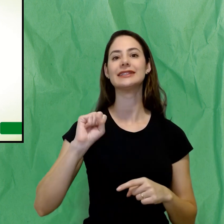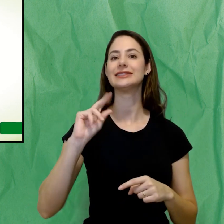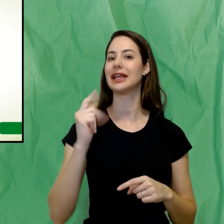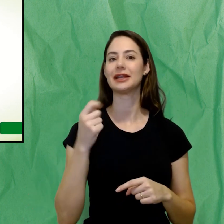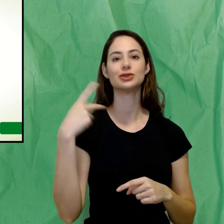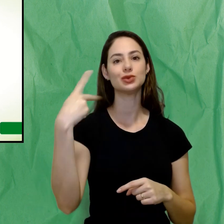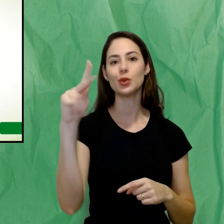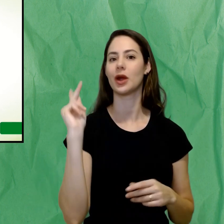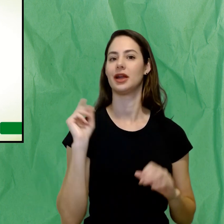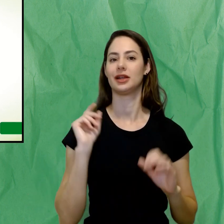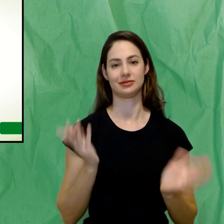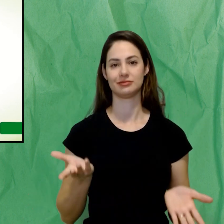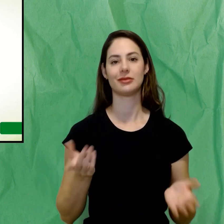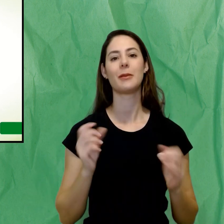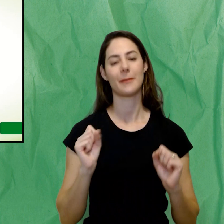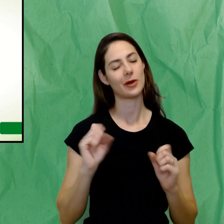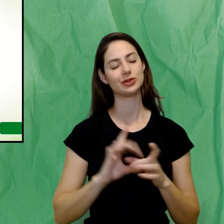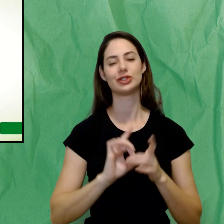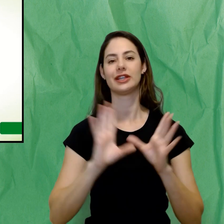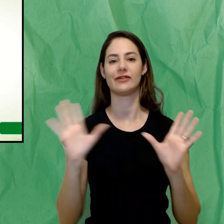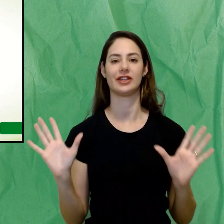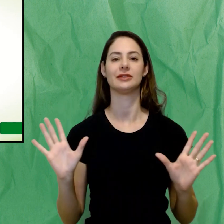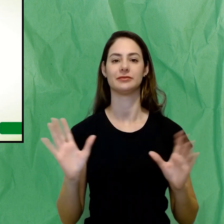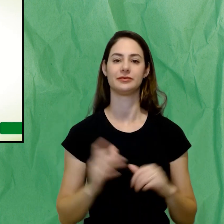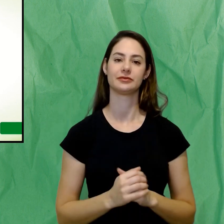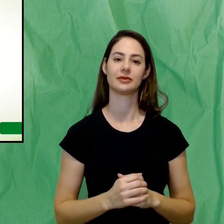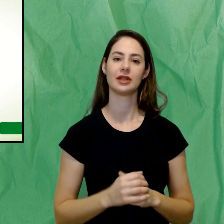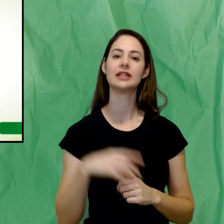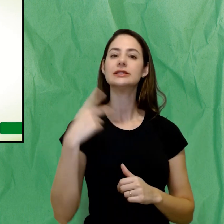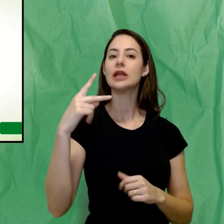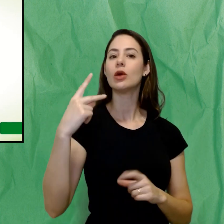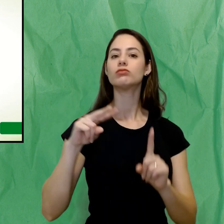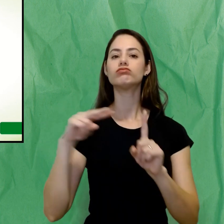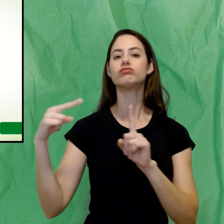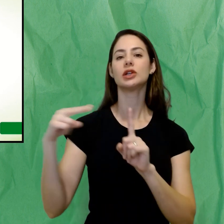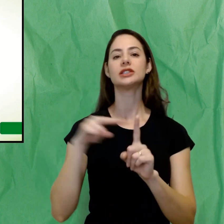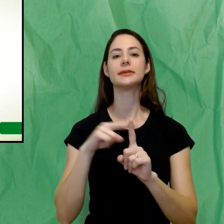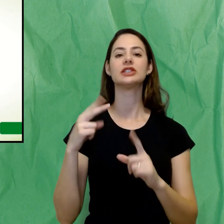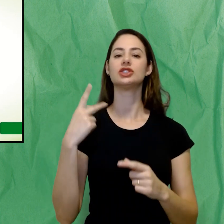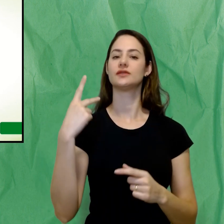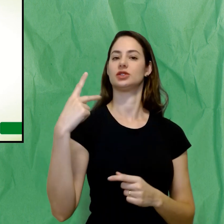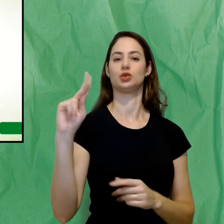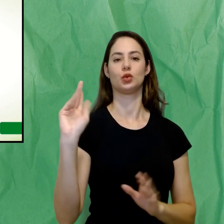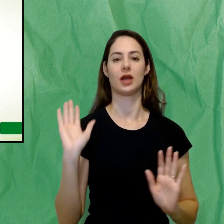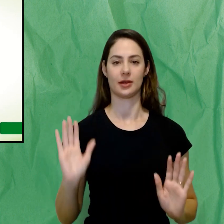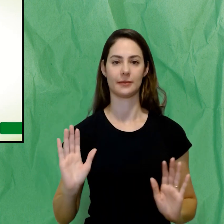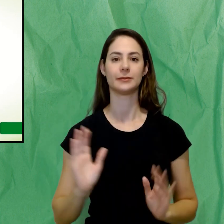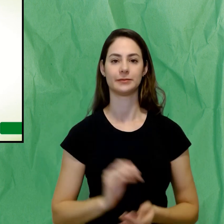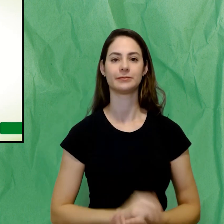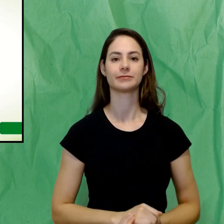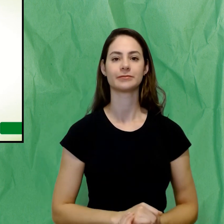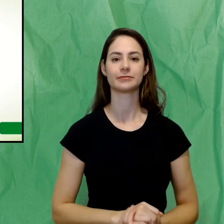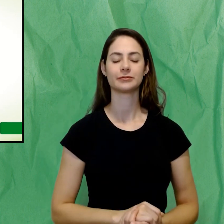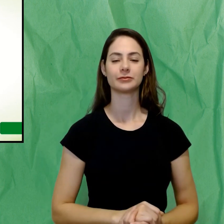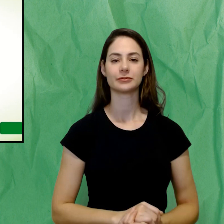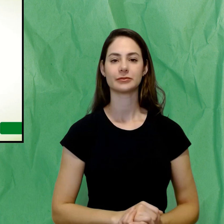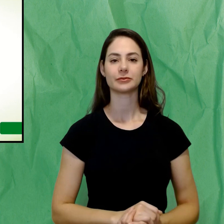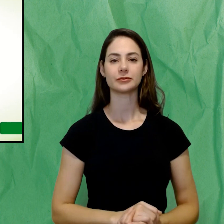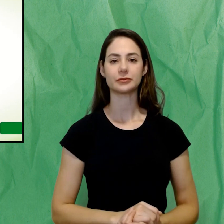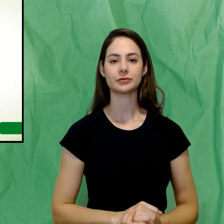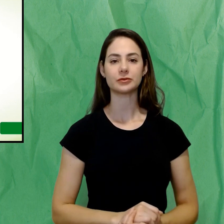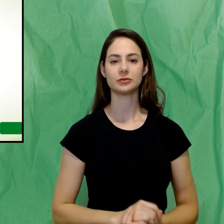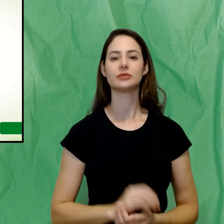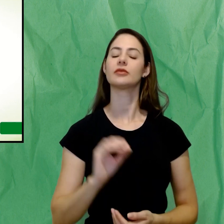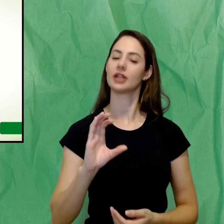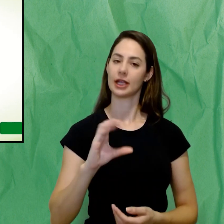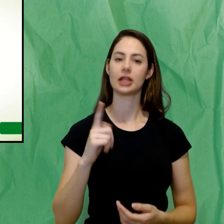sua, você é o resenhista, então aquele texto ele está mostrando o seu ponto de vista sobre a obra, tá. E